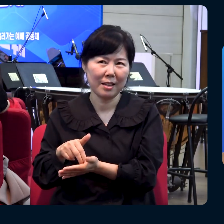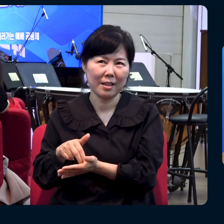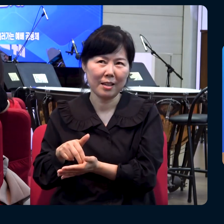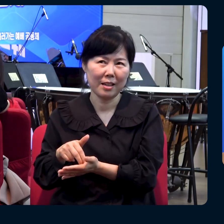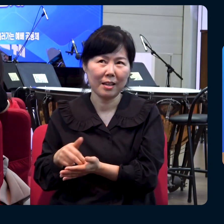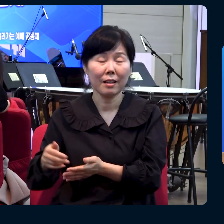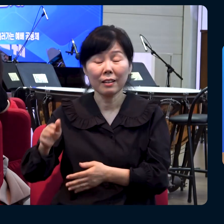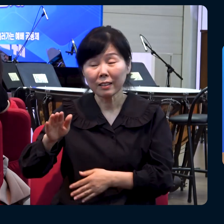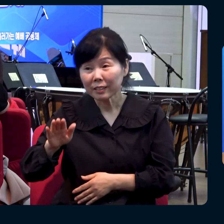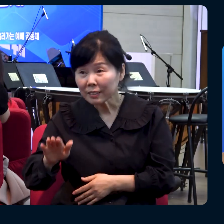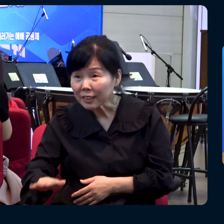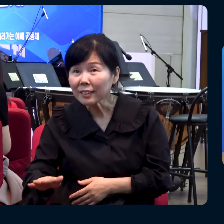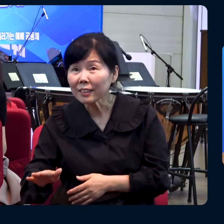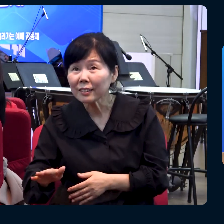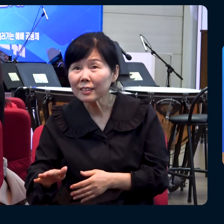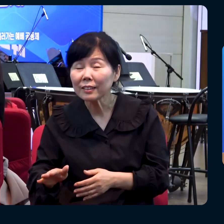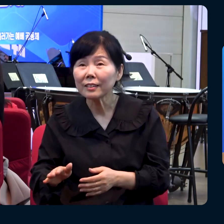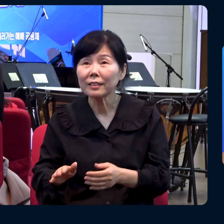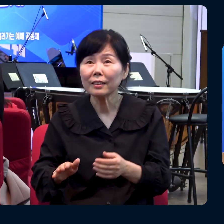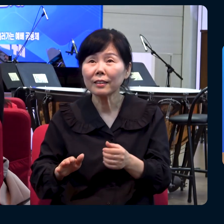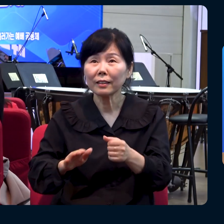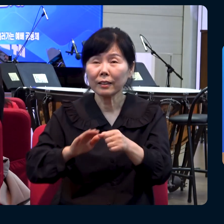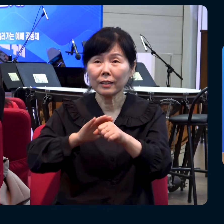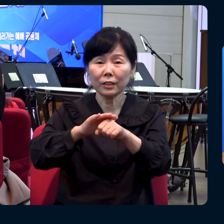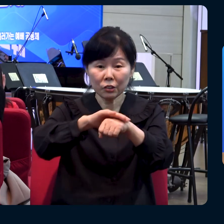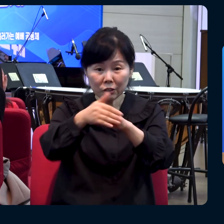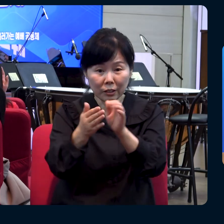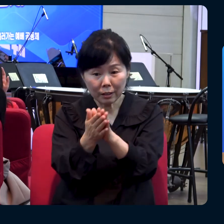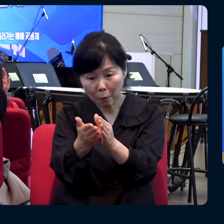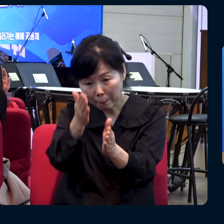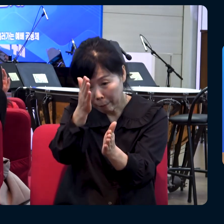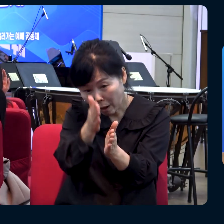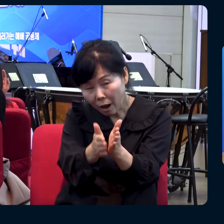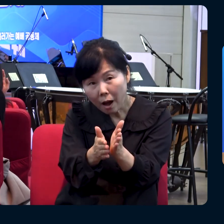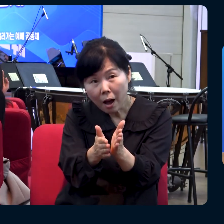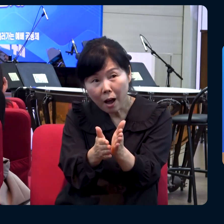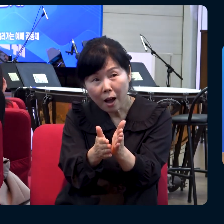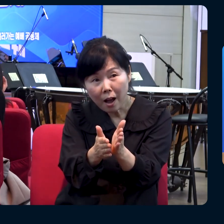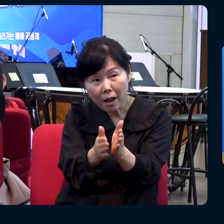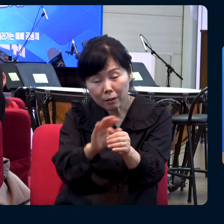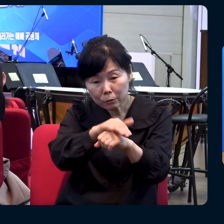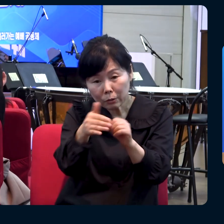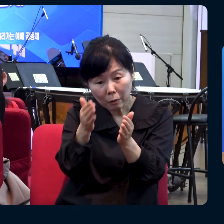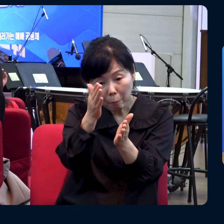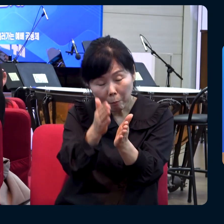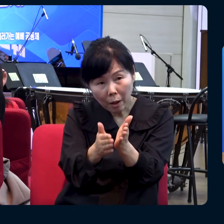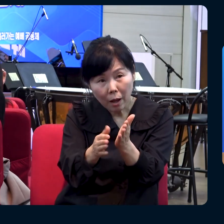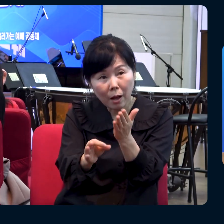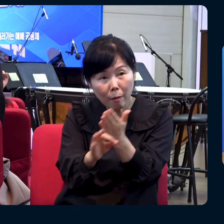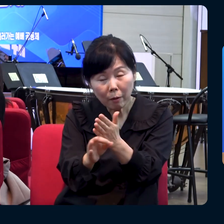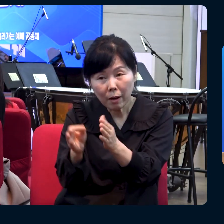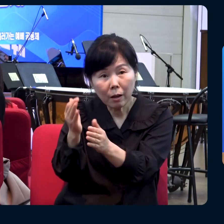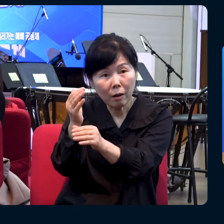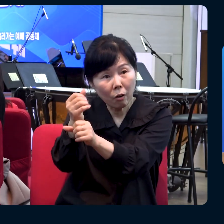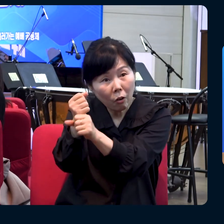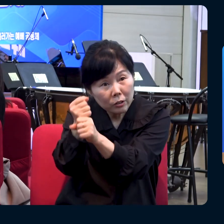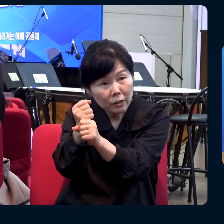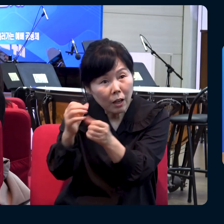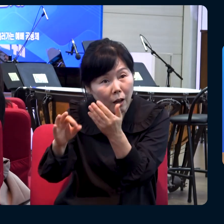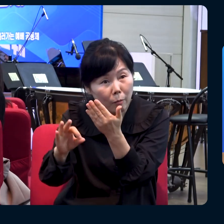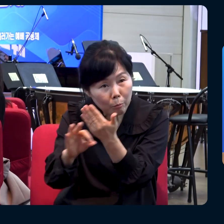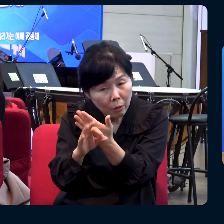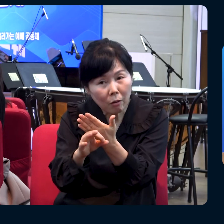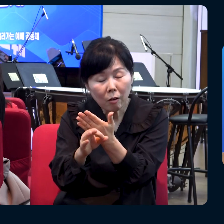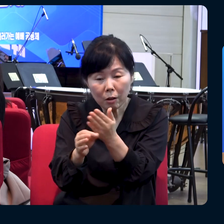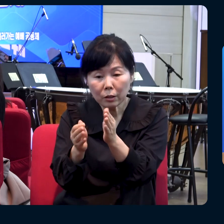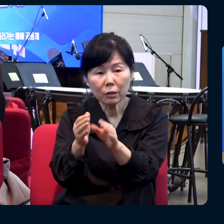그런데 이 책을 의지하면, 이 책 속에 들어가서 책을 의지하는 순간